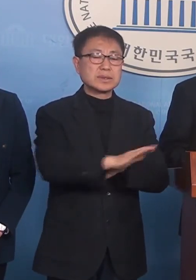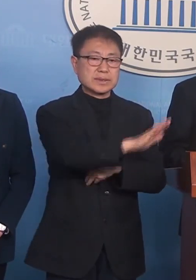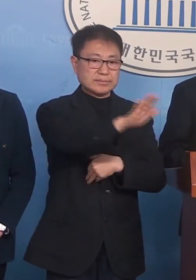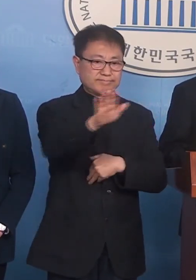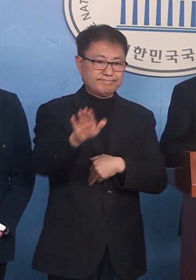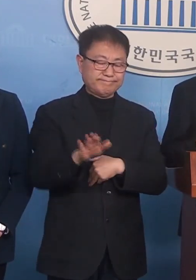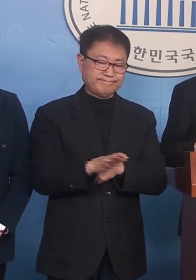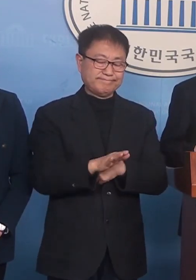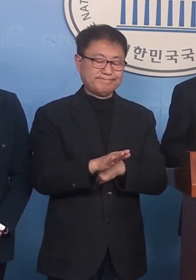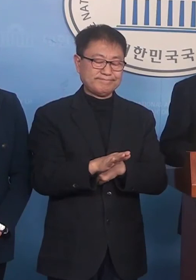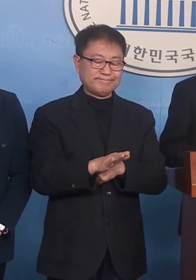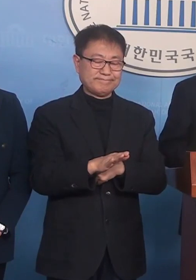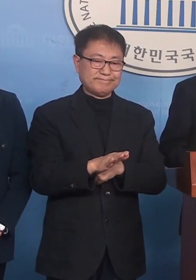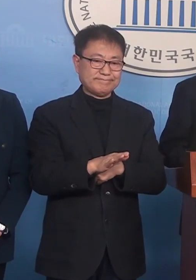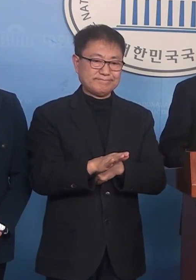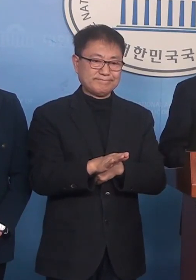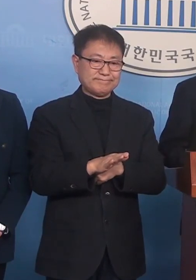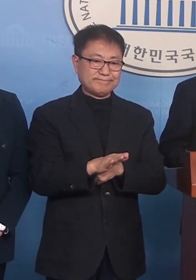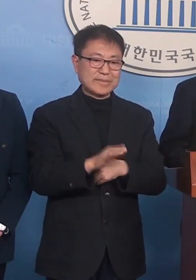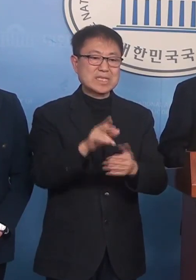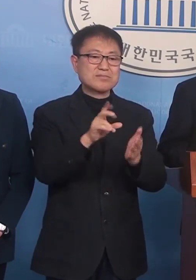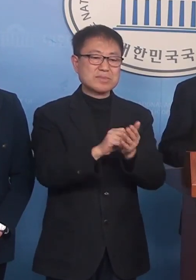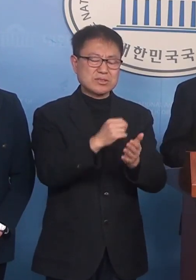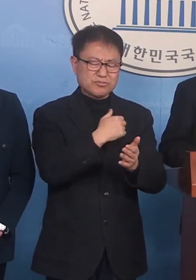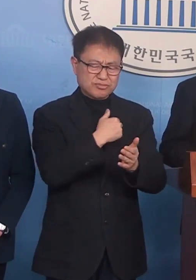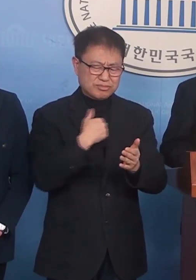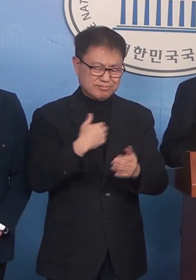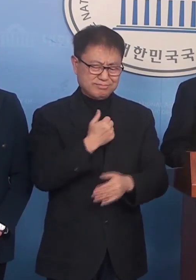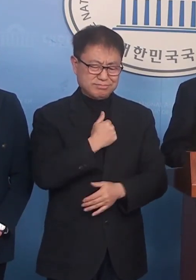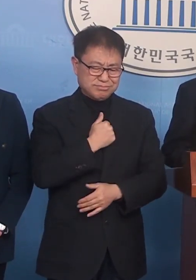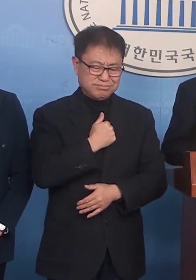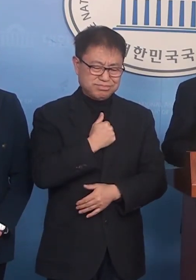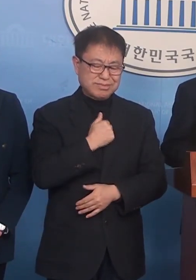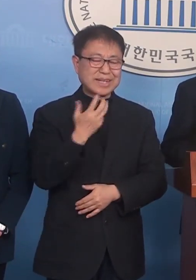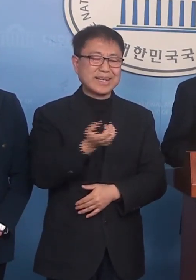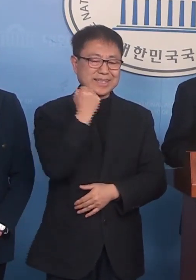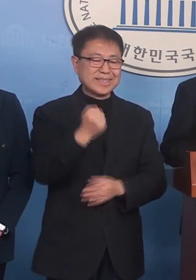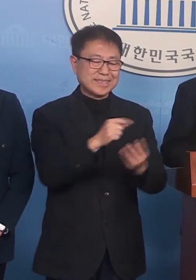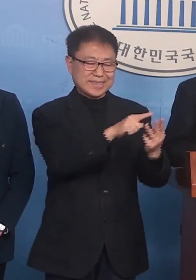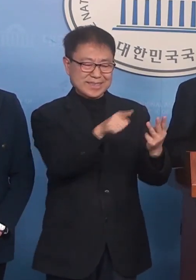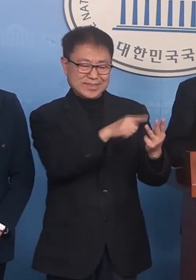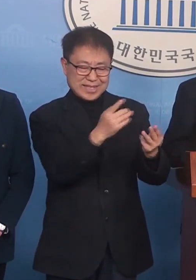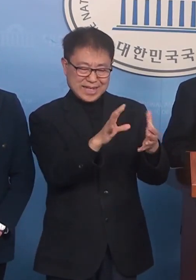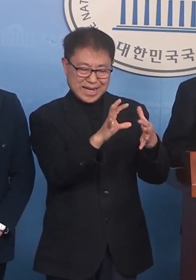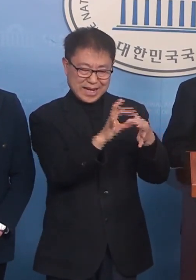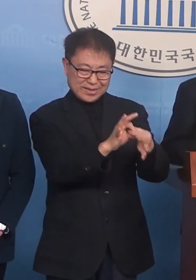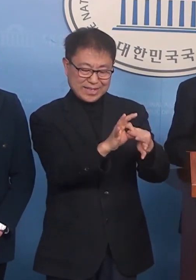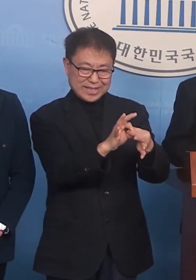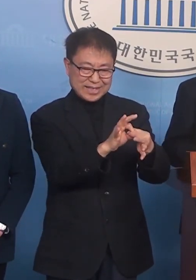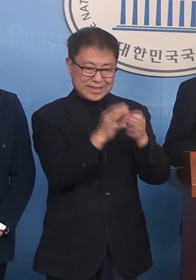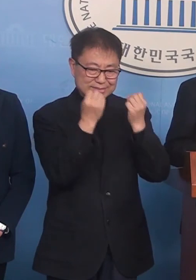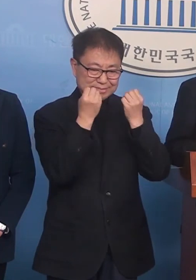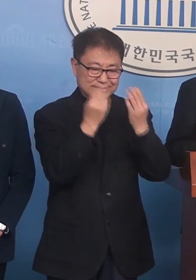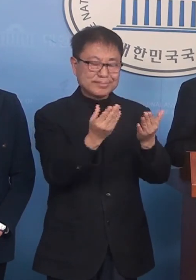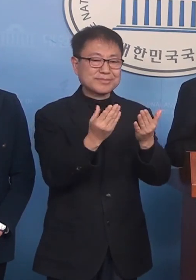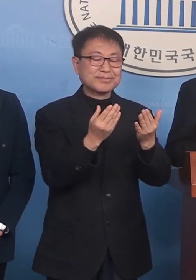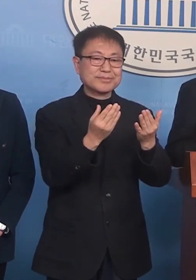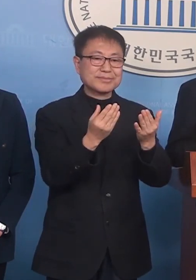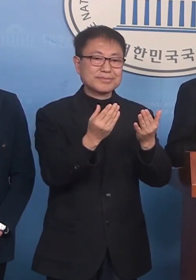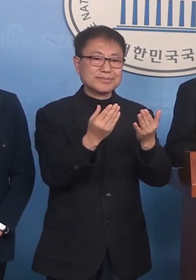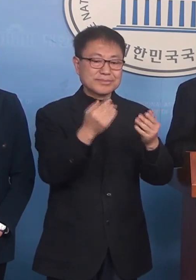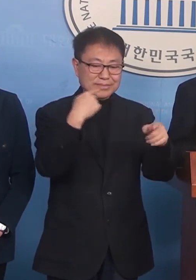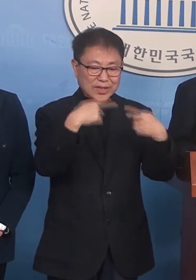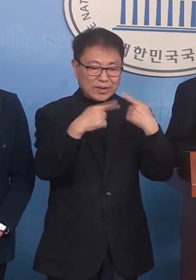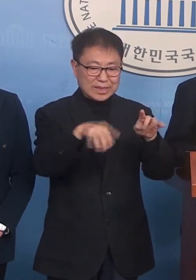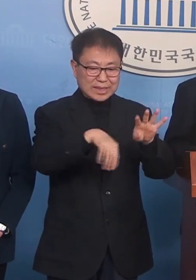여러분들께서는 충분히 자랑스럽게 이분들과 함께 손을 잡고 새로운